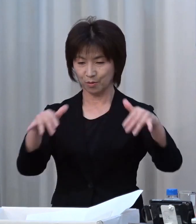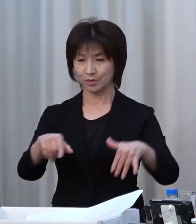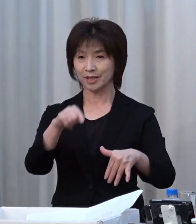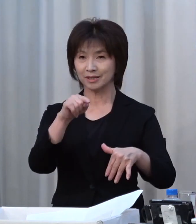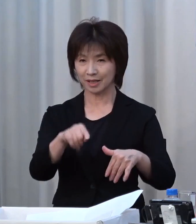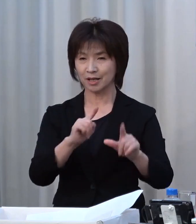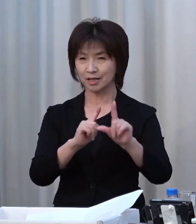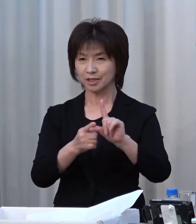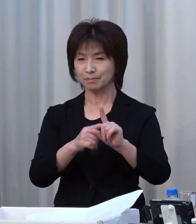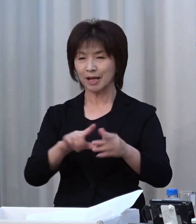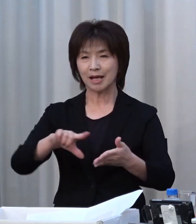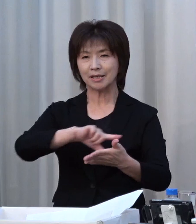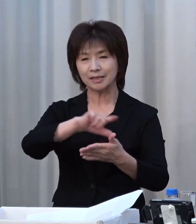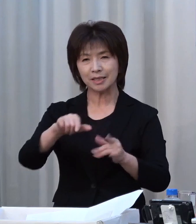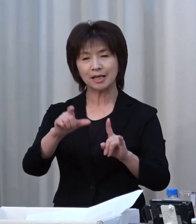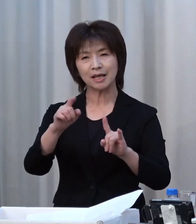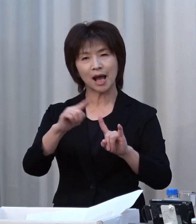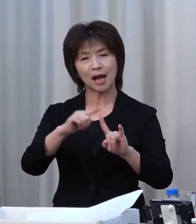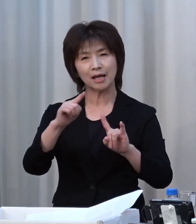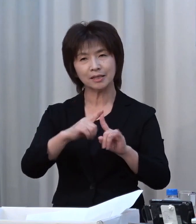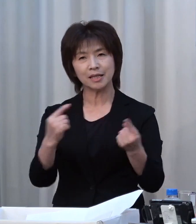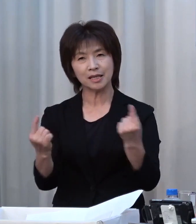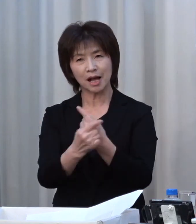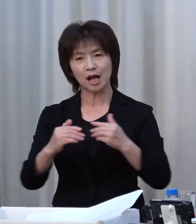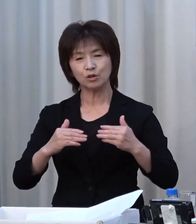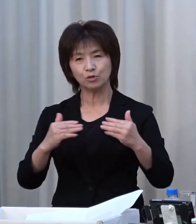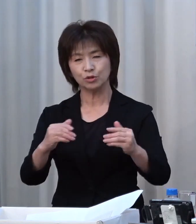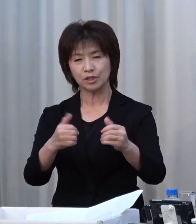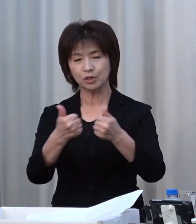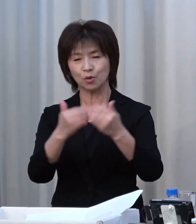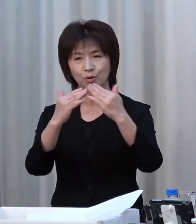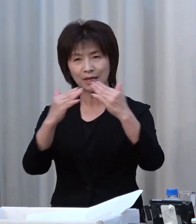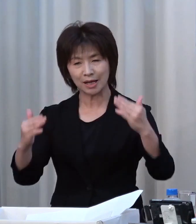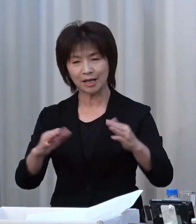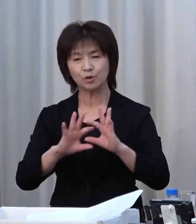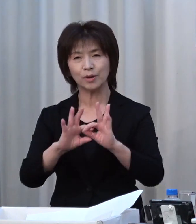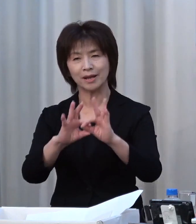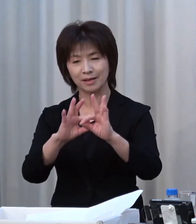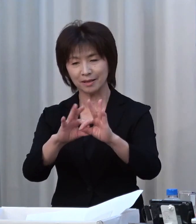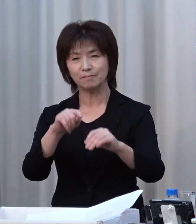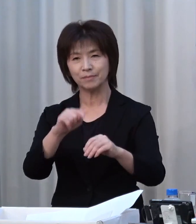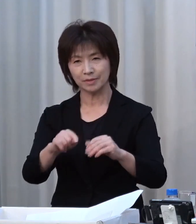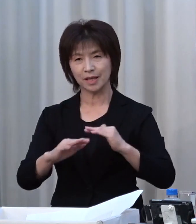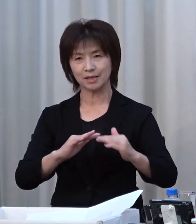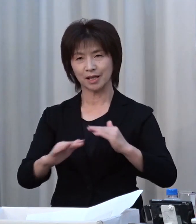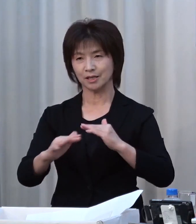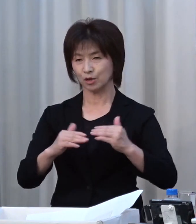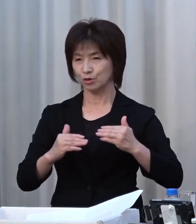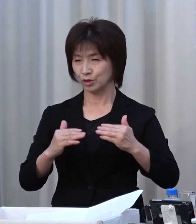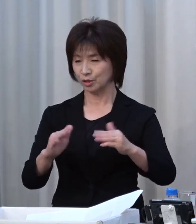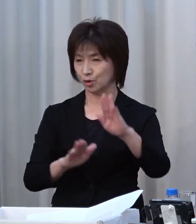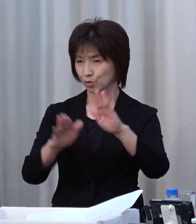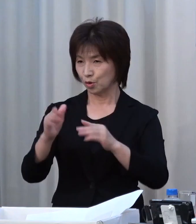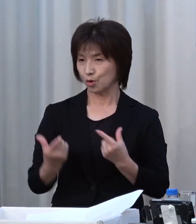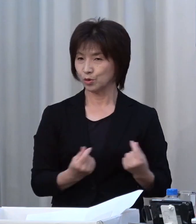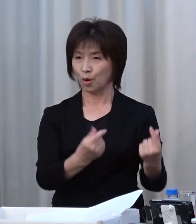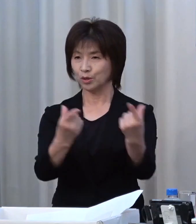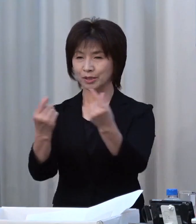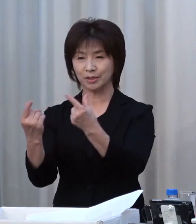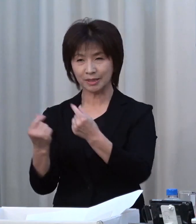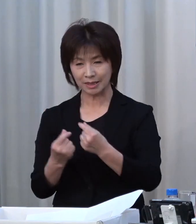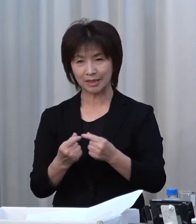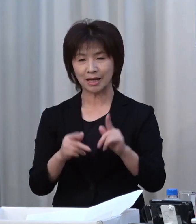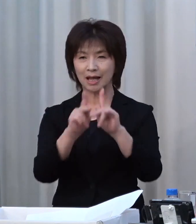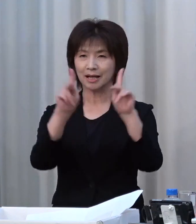ます。千葉県地域 IT 化推進協議会と連携してですね、戦略の進捗状況を共有し、